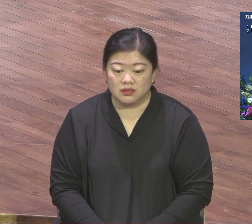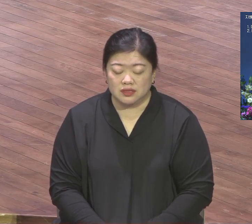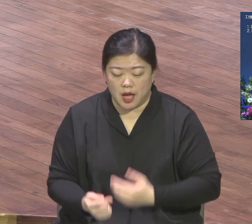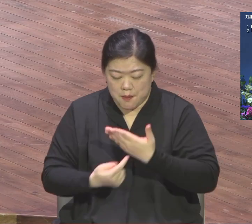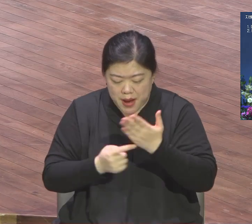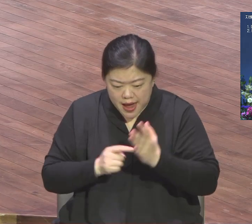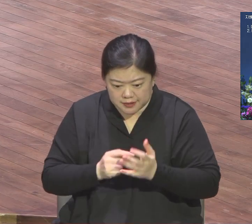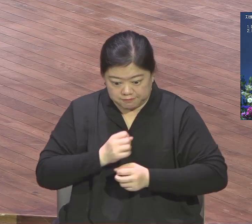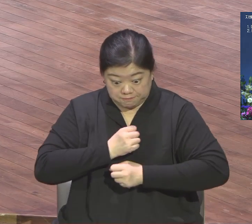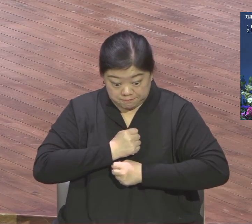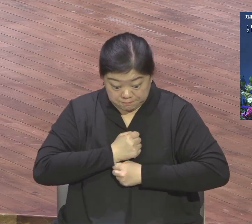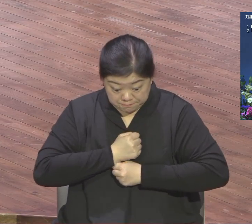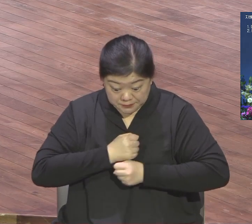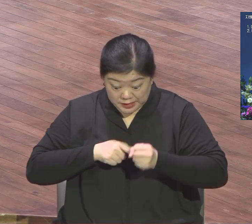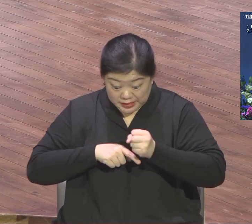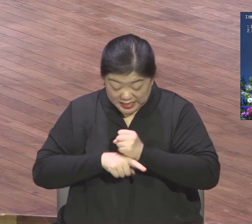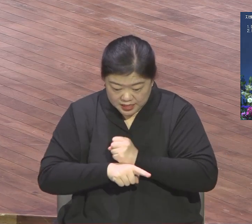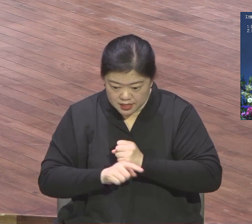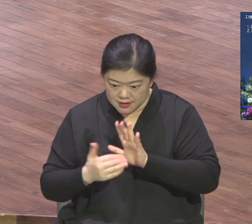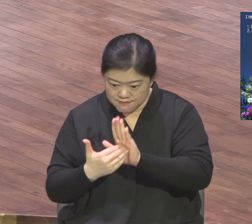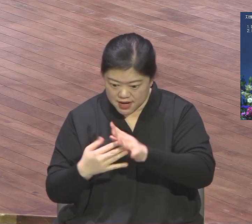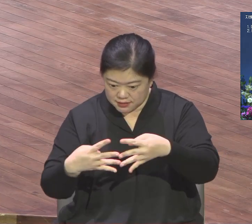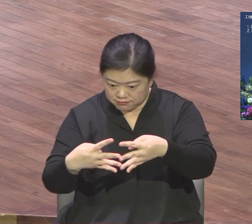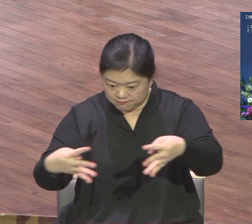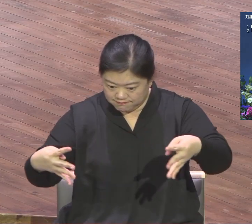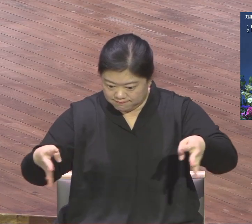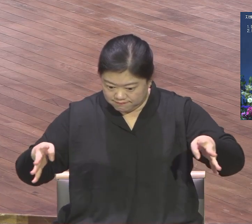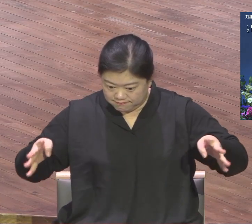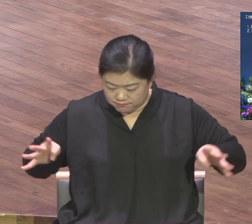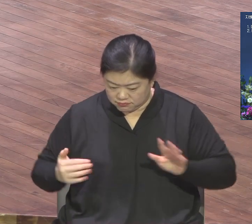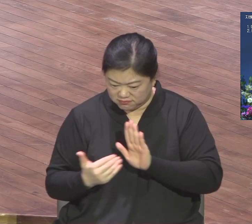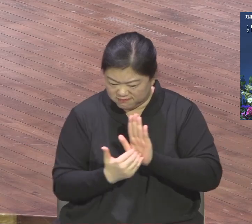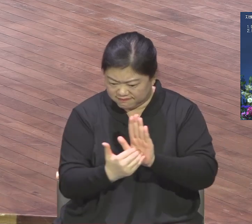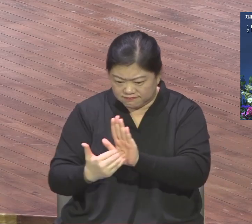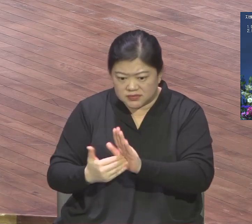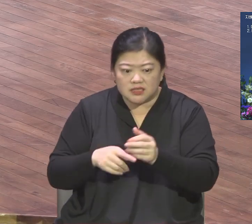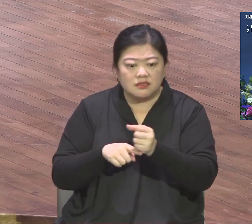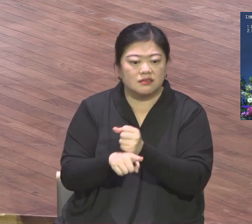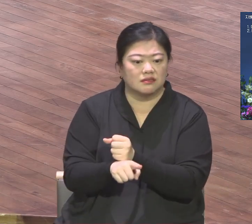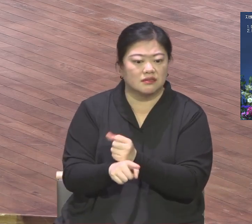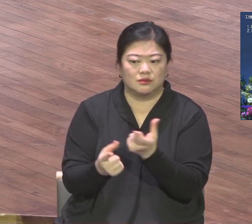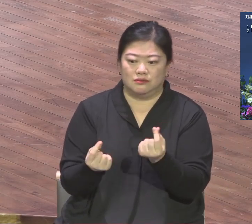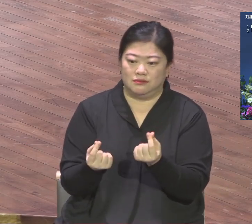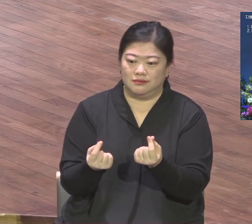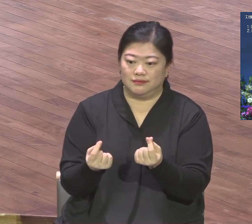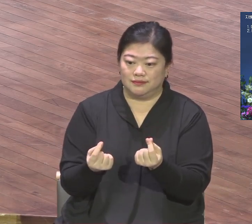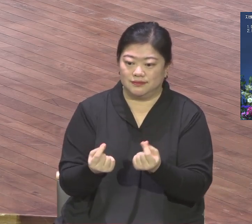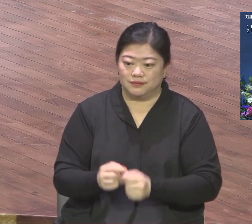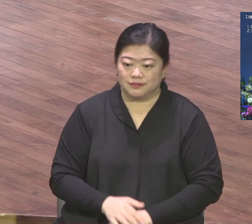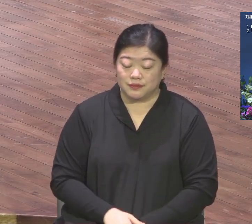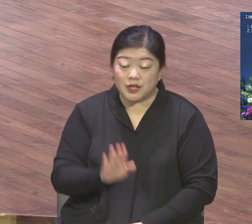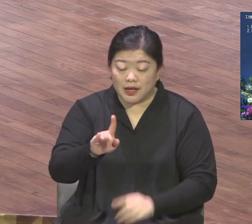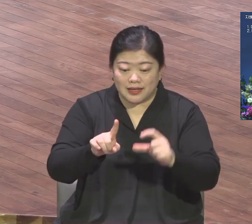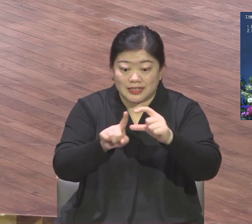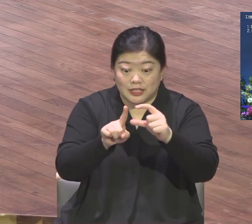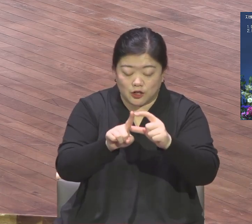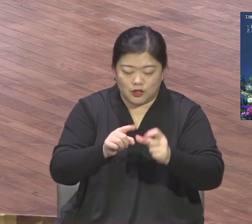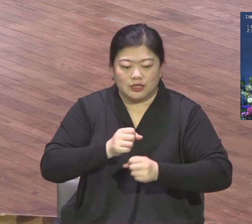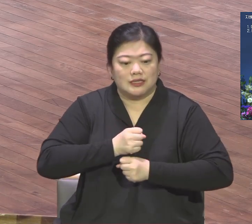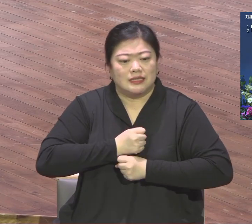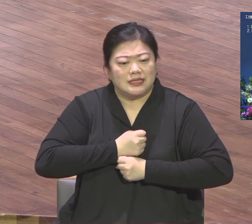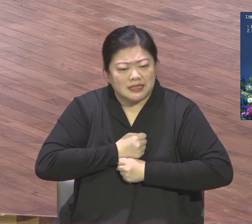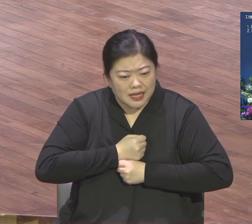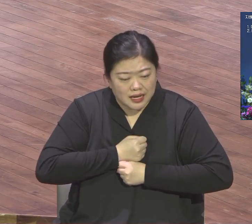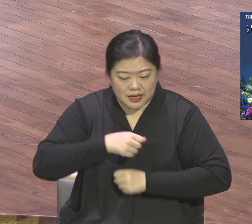당해버리면 어떻게 돼요? 엄청난 후회가 되죠. 그래서 본문에 지킨다, 지킨다